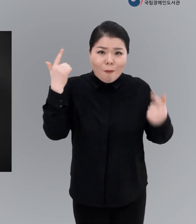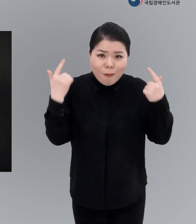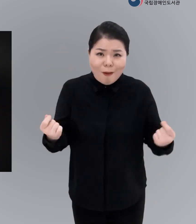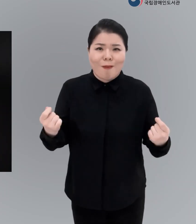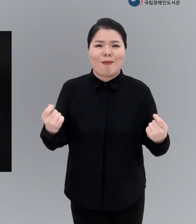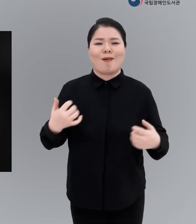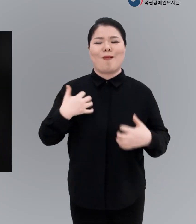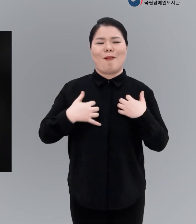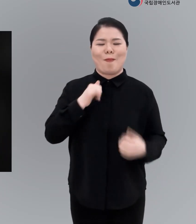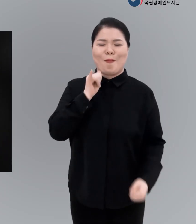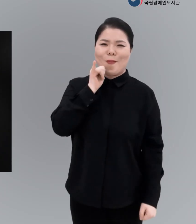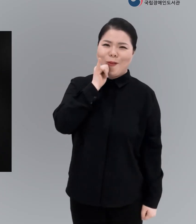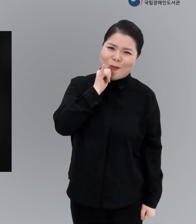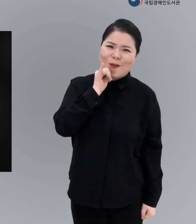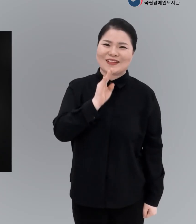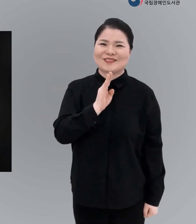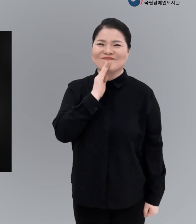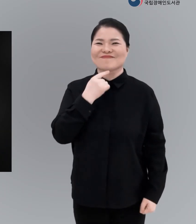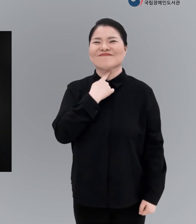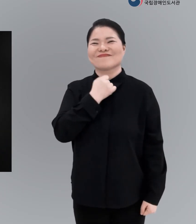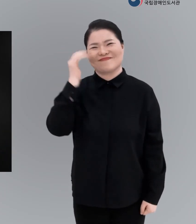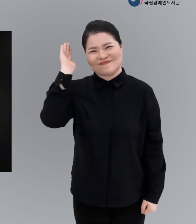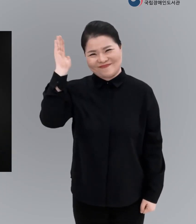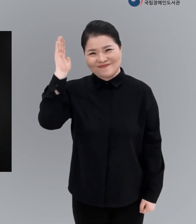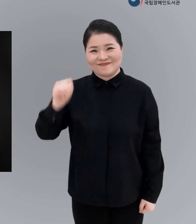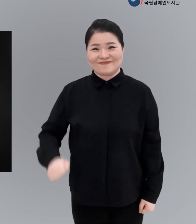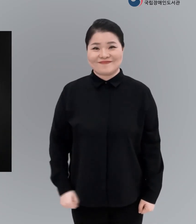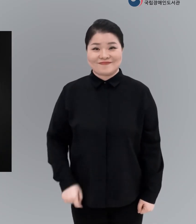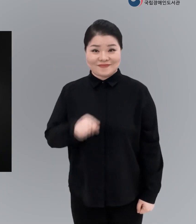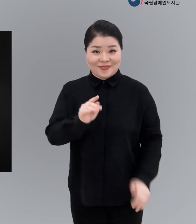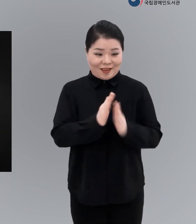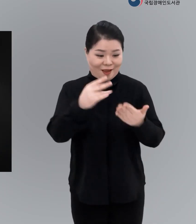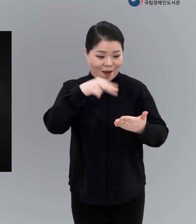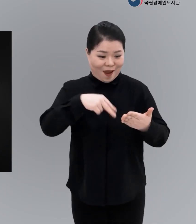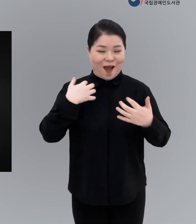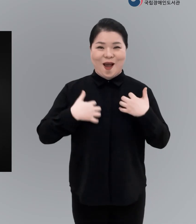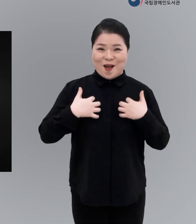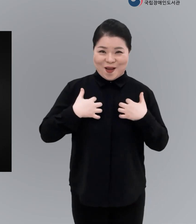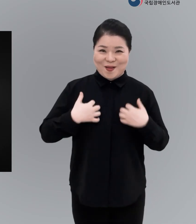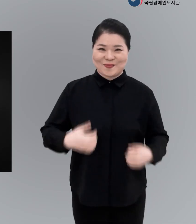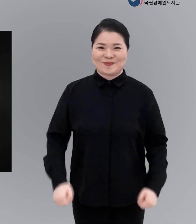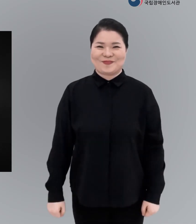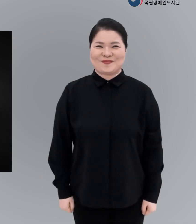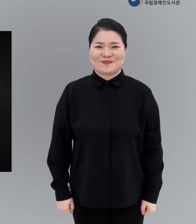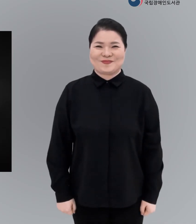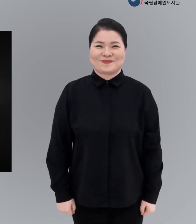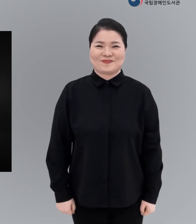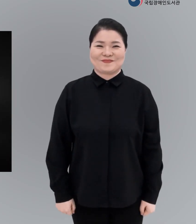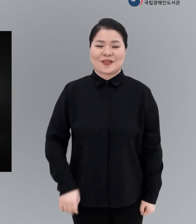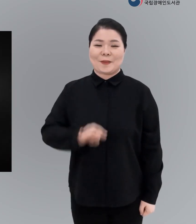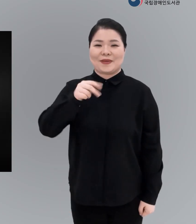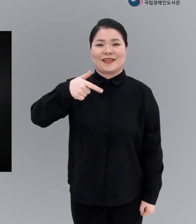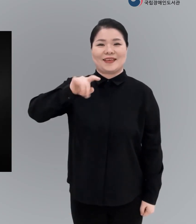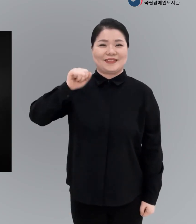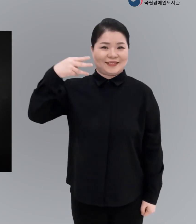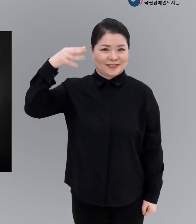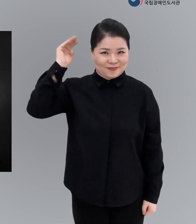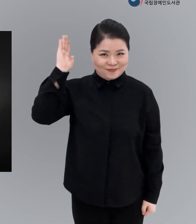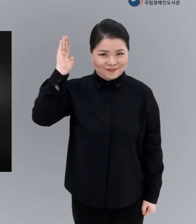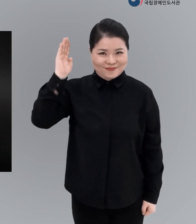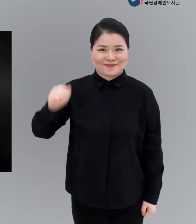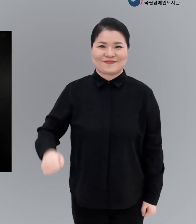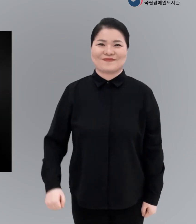소설만큼이나 흥미진진한 실화. 이 책을 읽게 되어 기쁘다. 기업가 빌 게이츠.